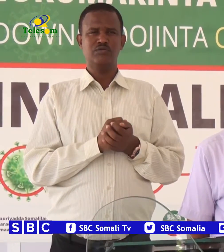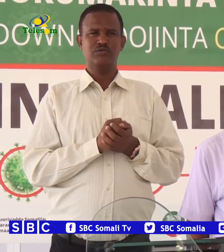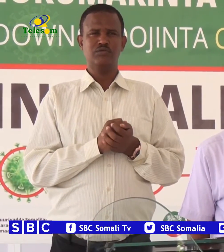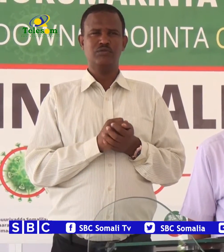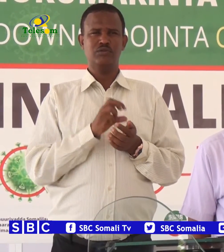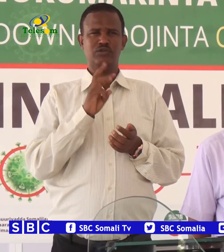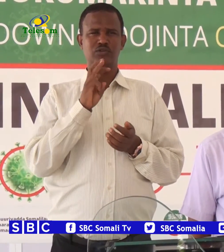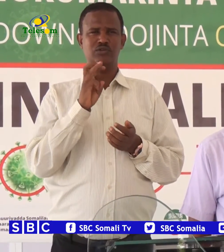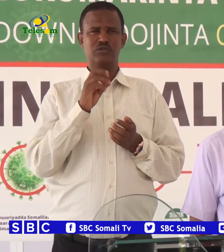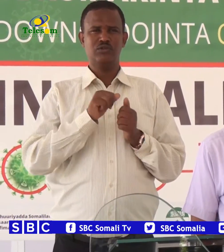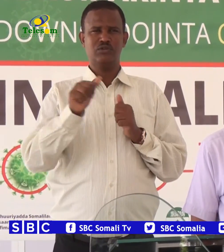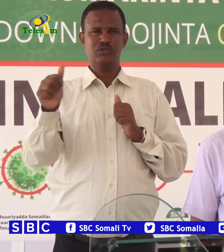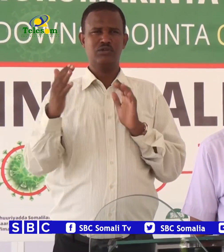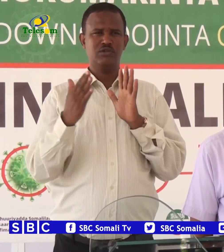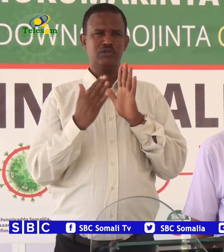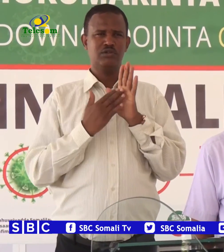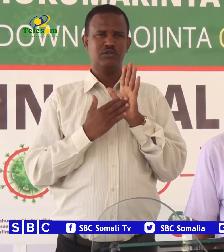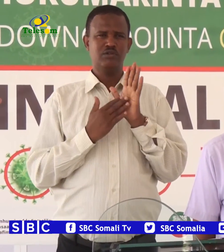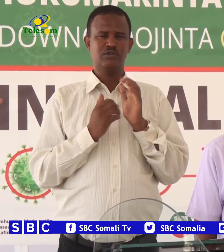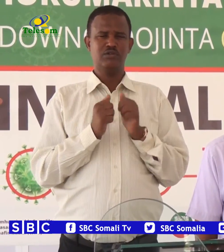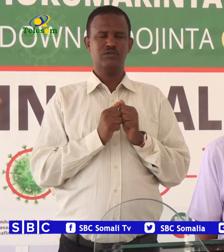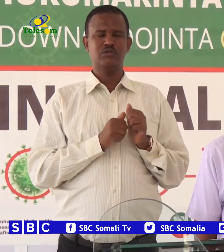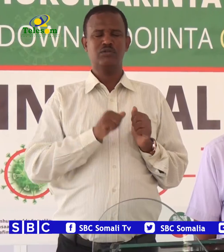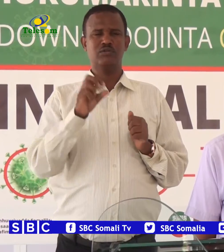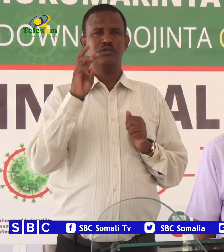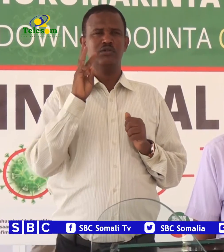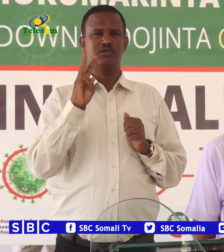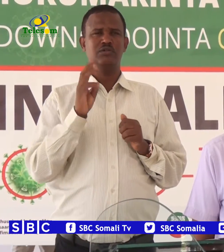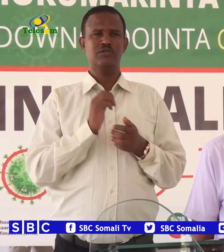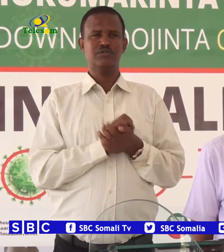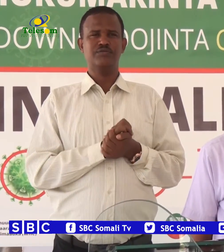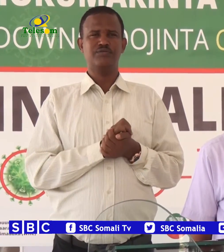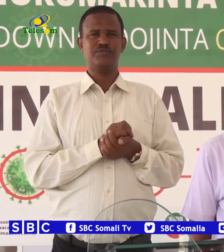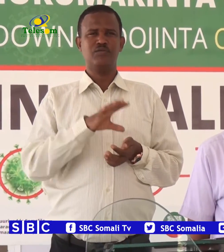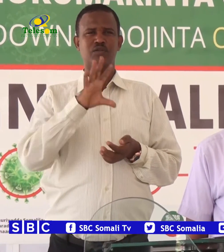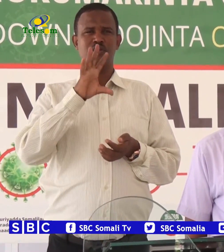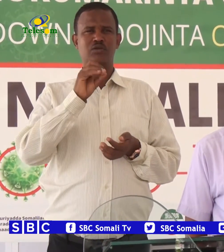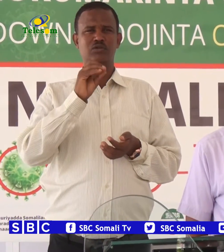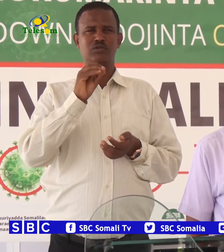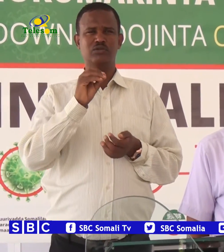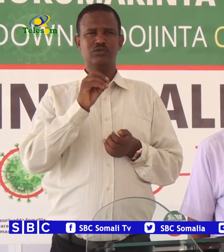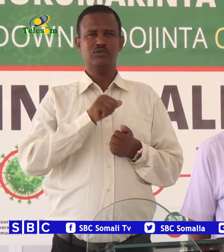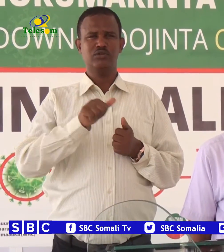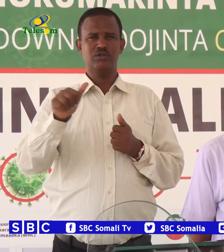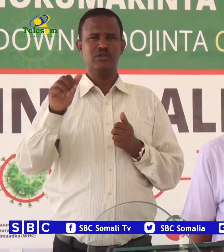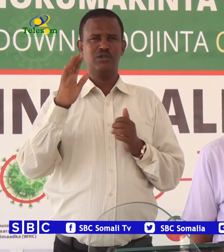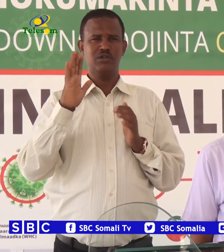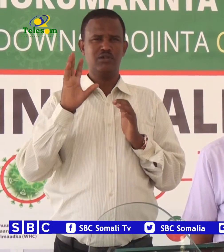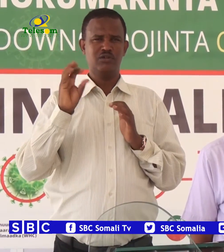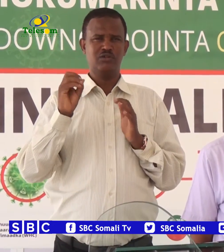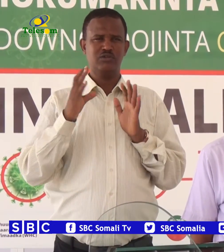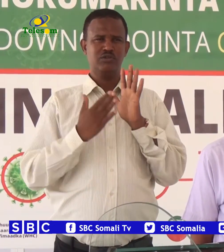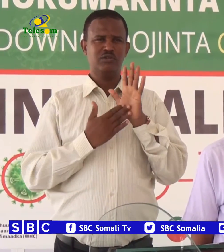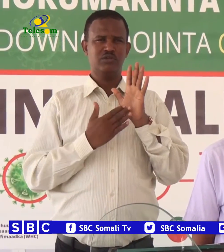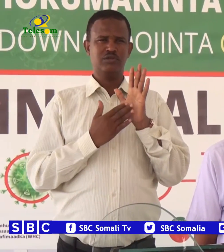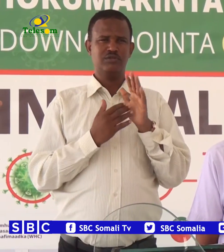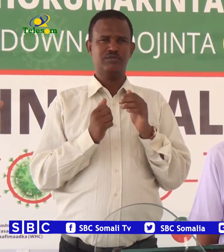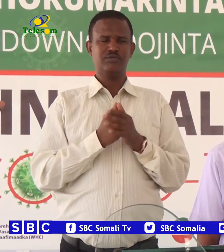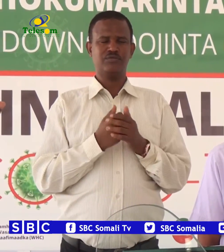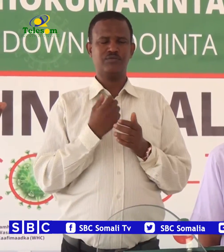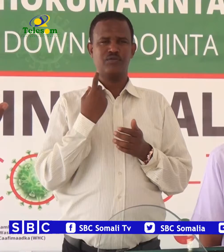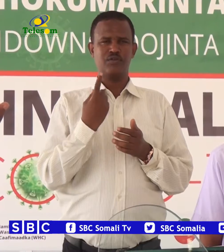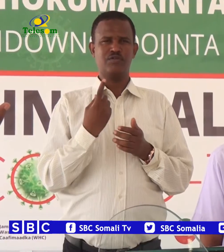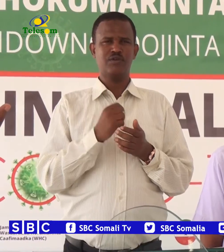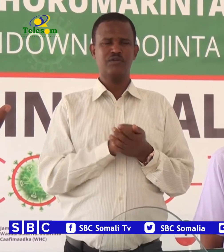qof 20 jir ila 20 jirna 2 ah lixdan jir ilaa 96 jir waa